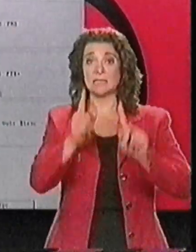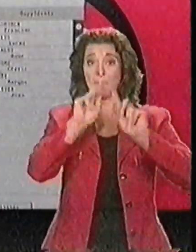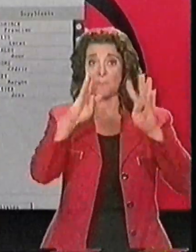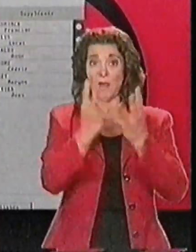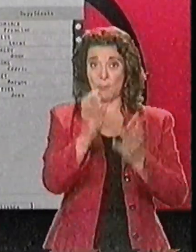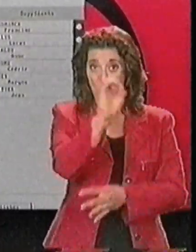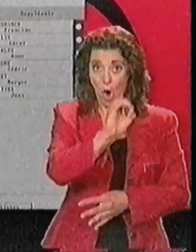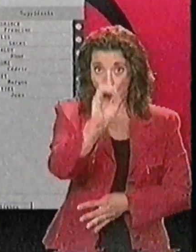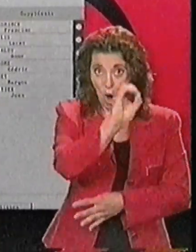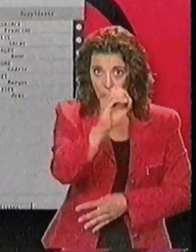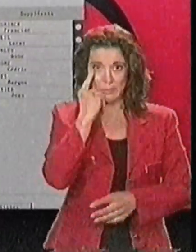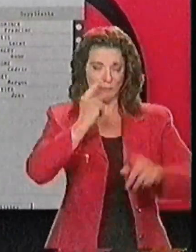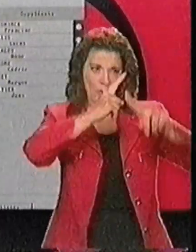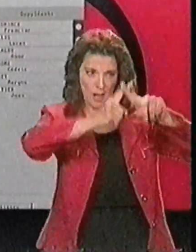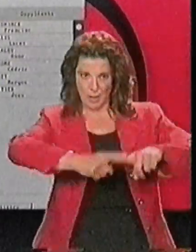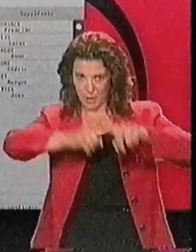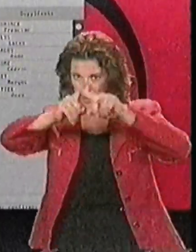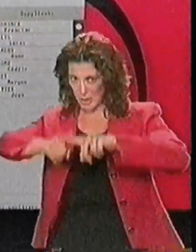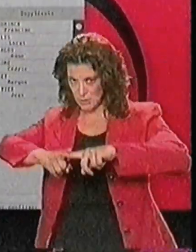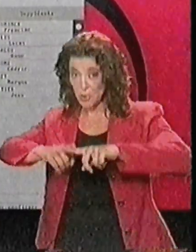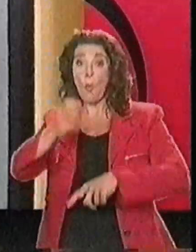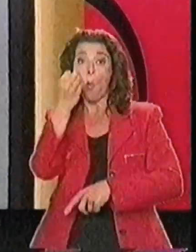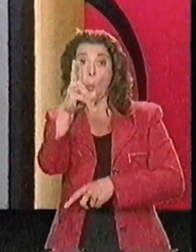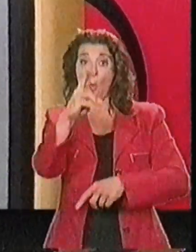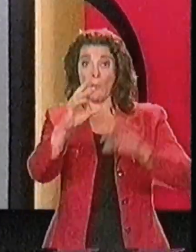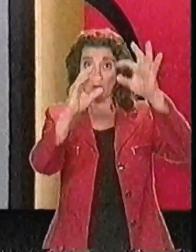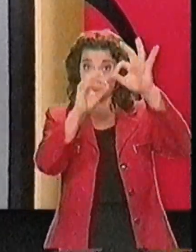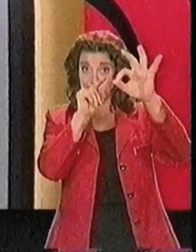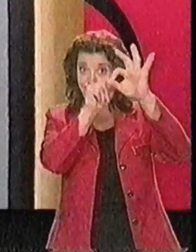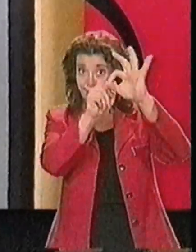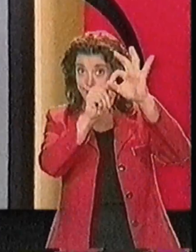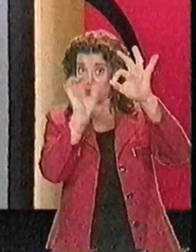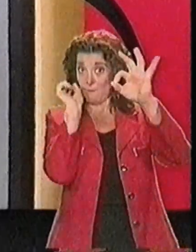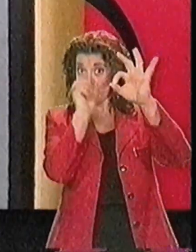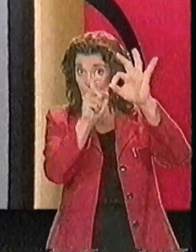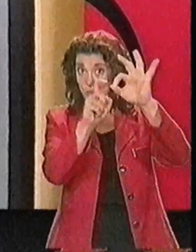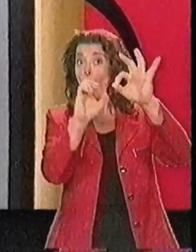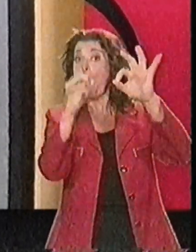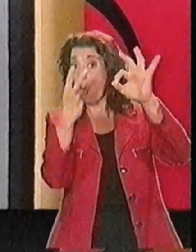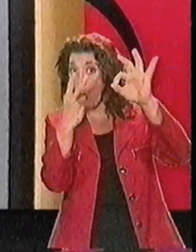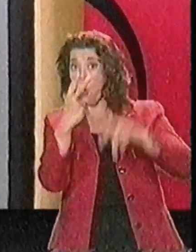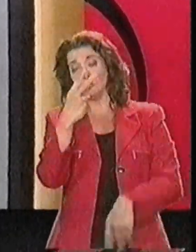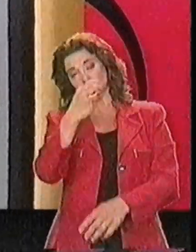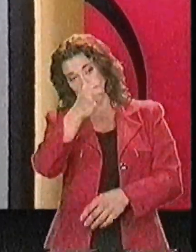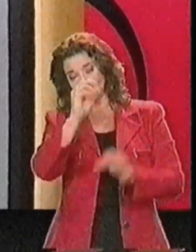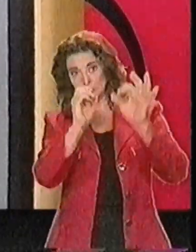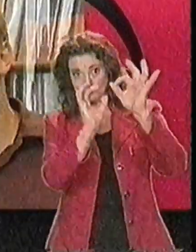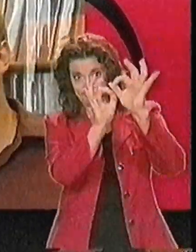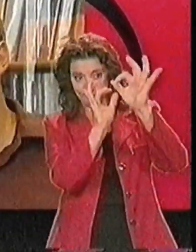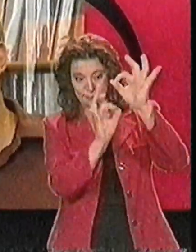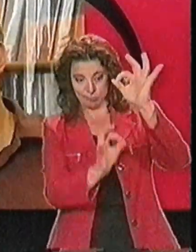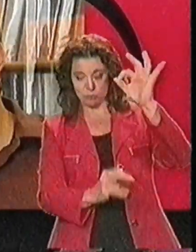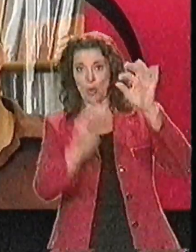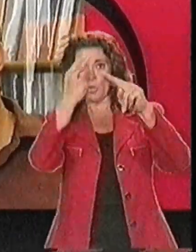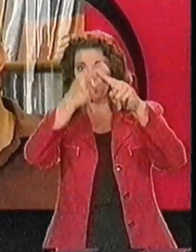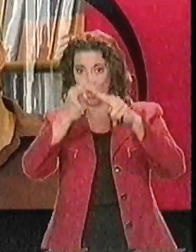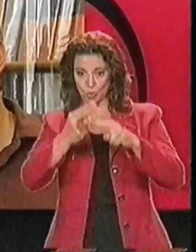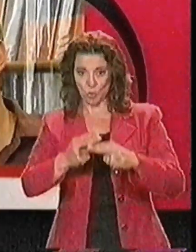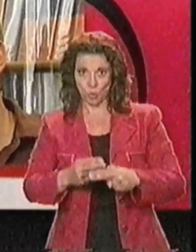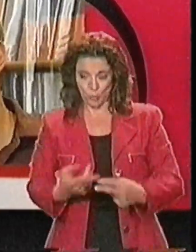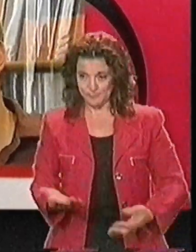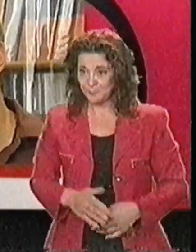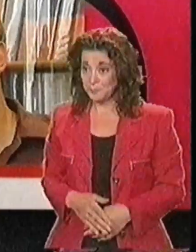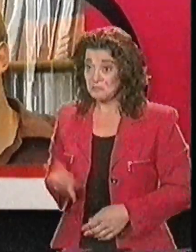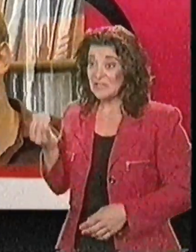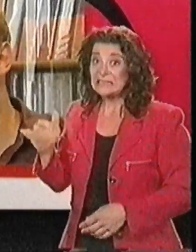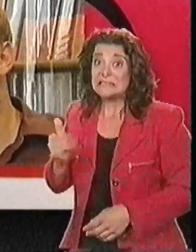choix entre les listes, et puis soit vous votez pour la case de tête, soit pour un ou plusieurs candidats. Et si on se trompe, il y a toujours une possibilité